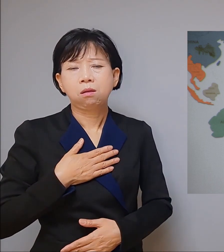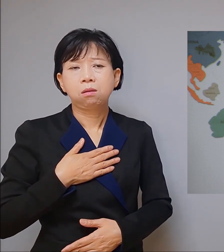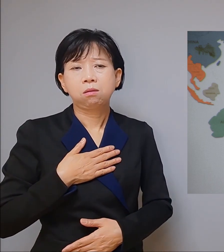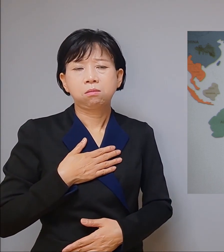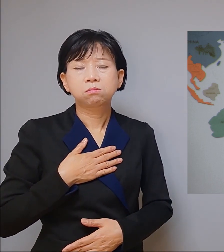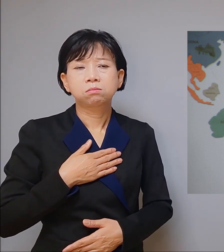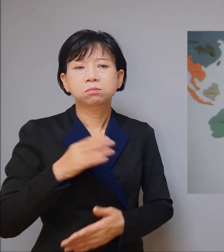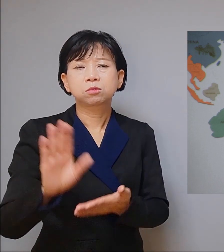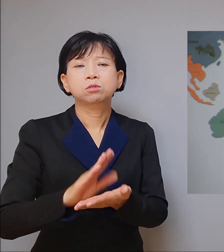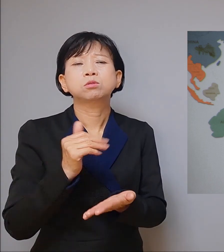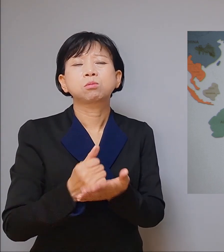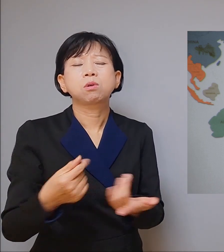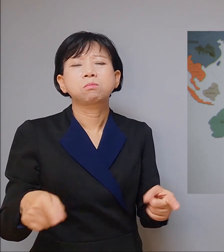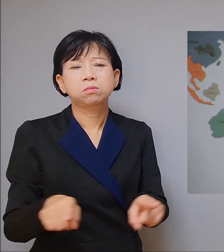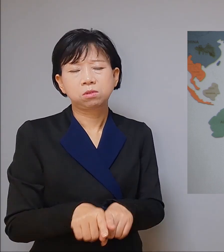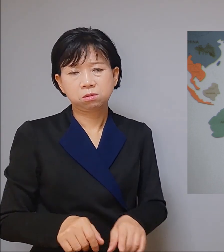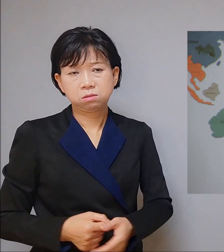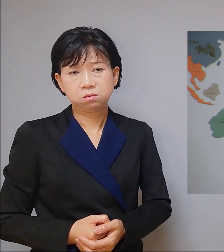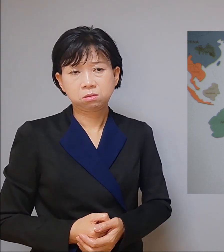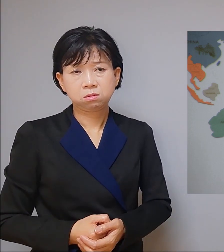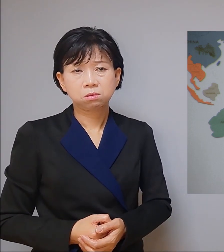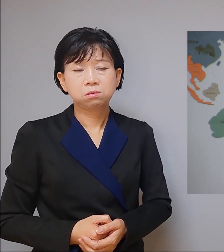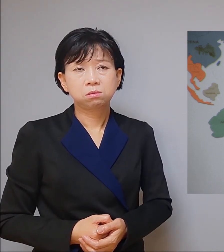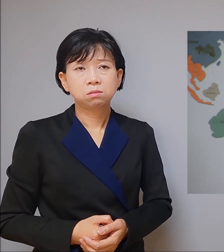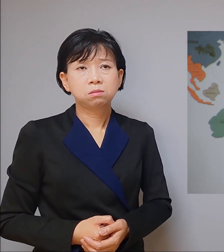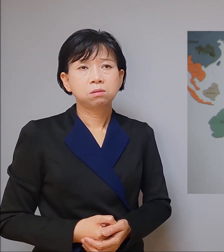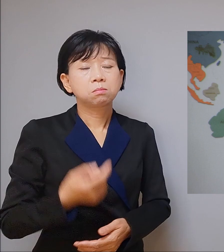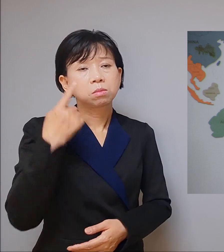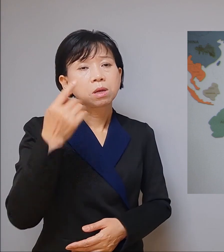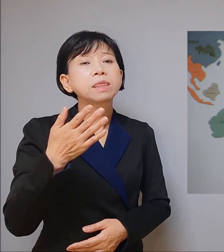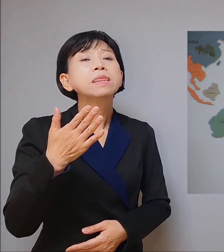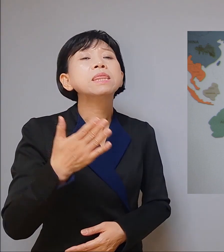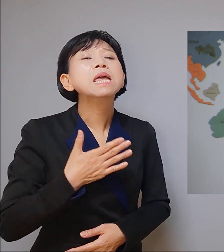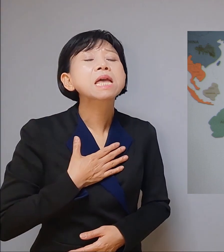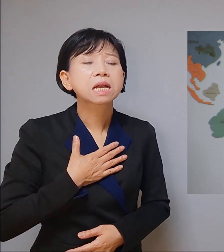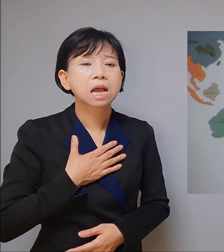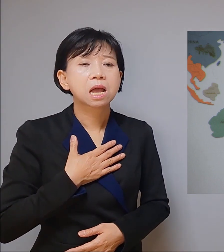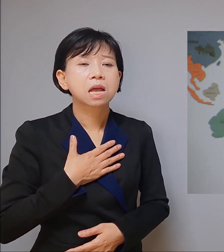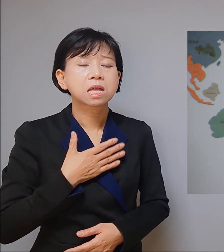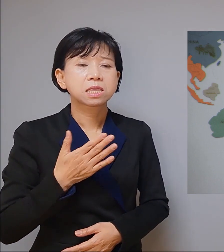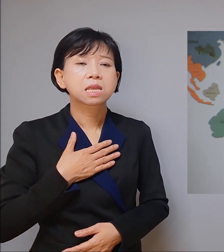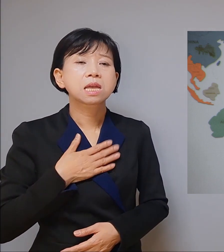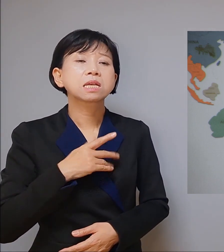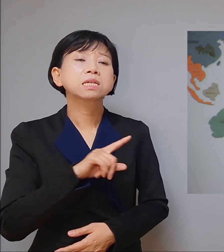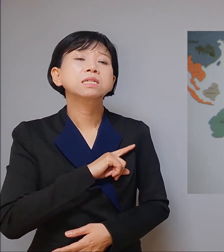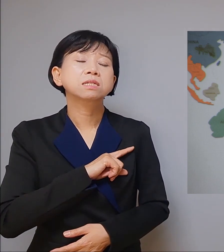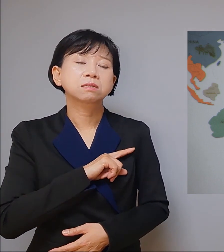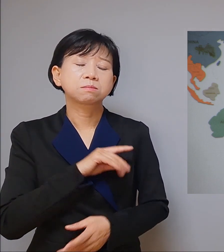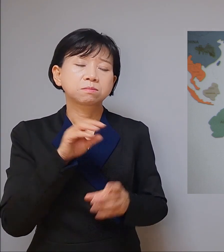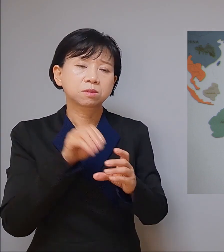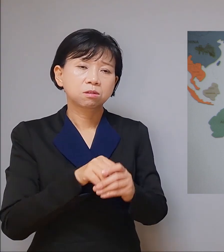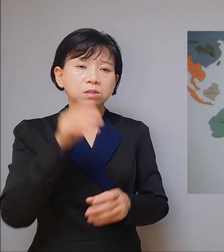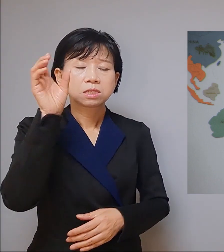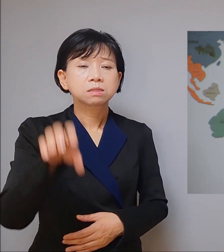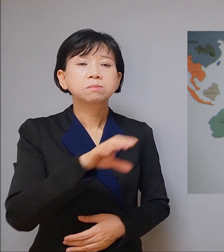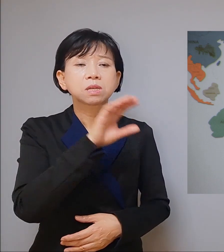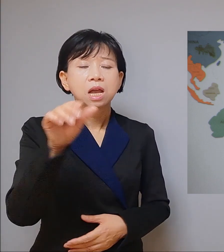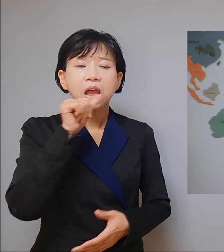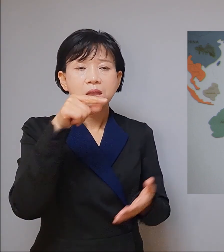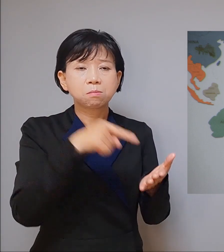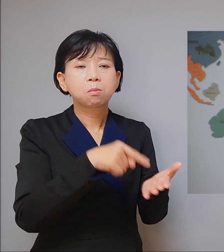못 박혔나니. 여러분도 한번 해보셨으면 좋겠어요. 내가에 자기 이름을 놓고 십자가에